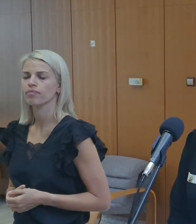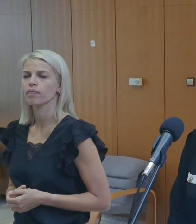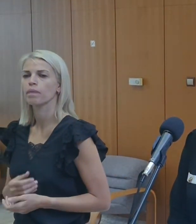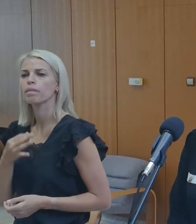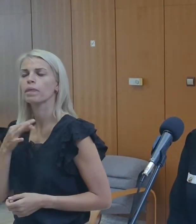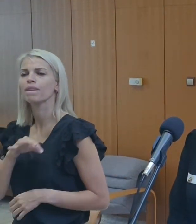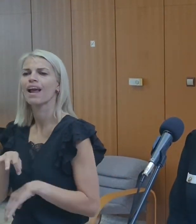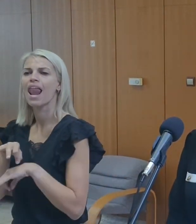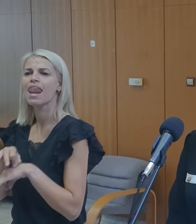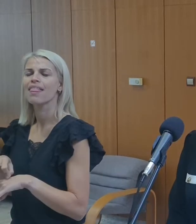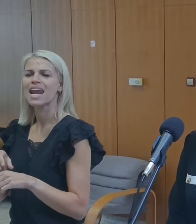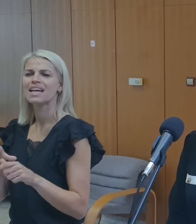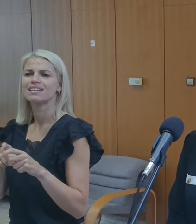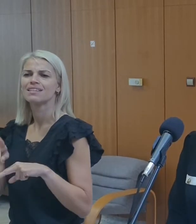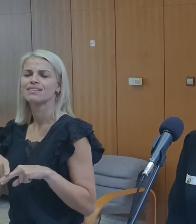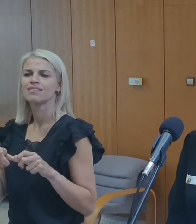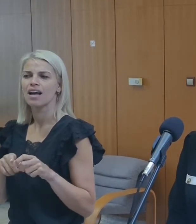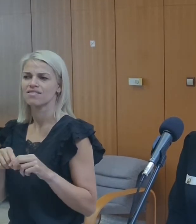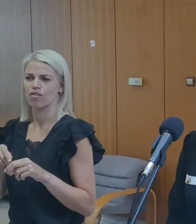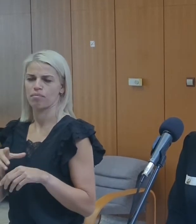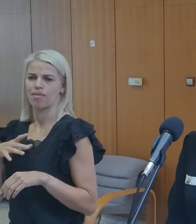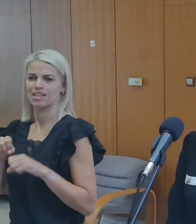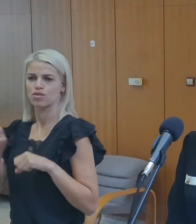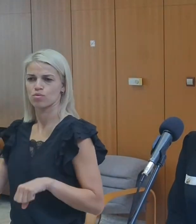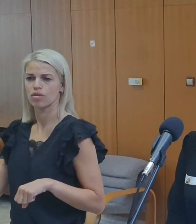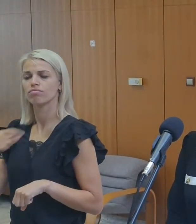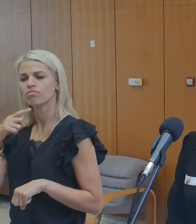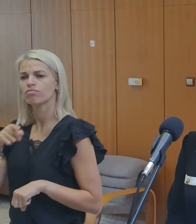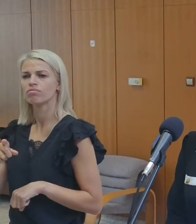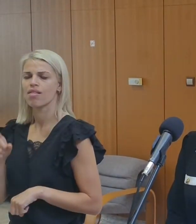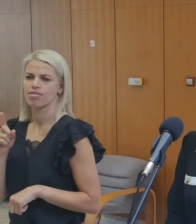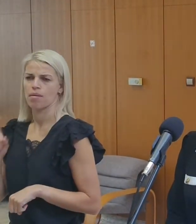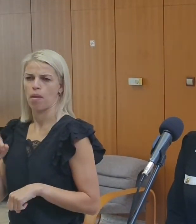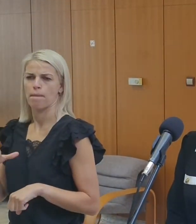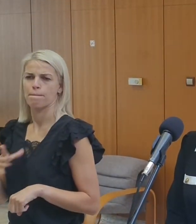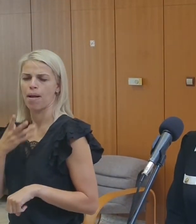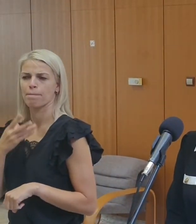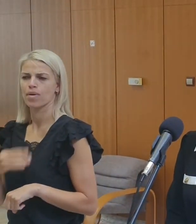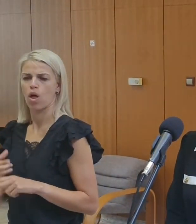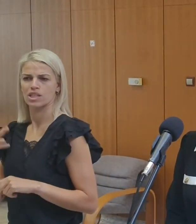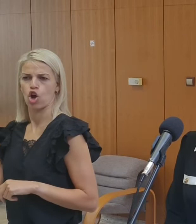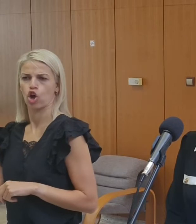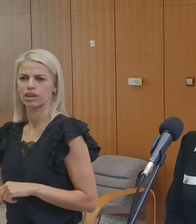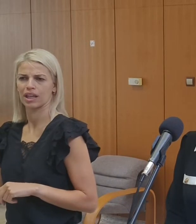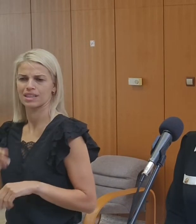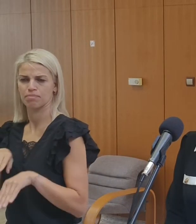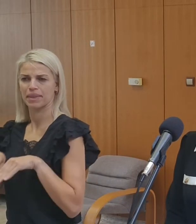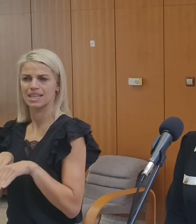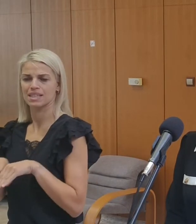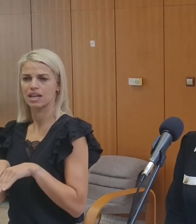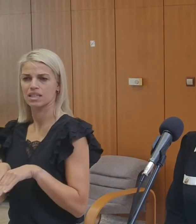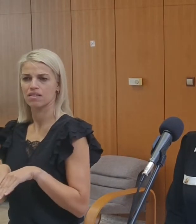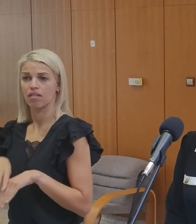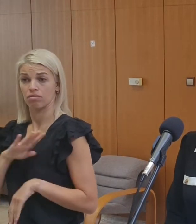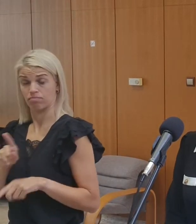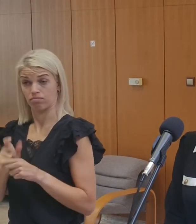líder Sasky, pán Filip vlastne povedal jednoznačne, že podľa neho by nemal teda Roman Mikuláš odísť zo svojho kresla na základe toho, čo sa deje. Vy ste tiež tohto